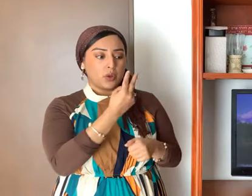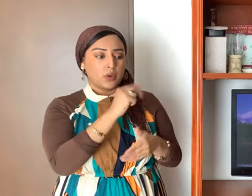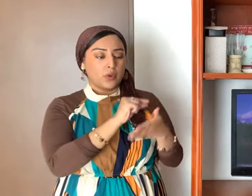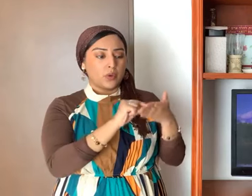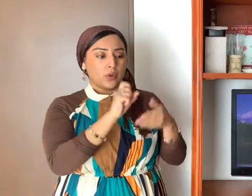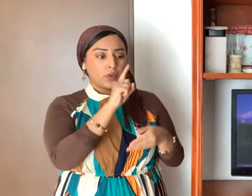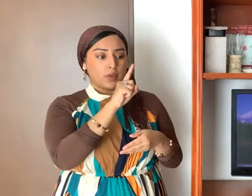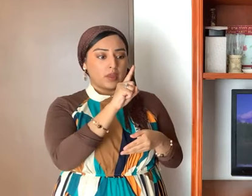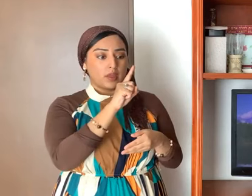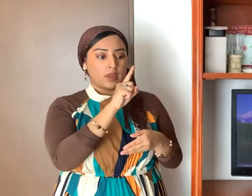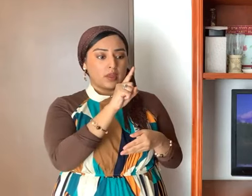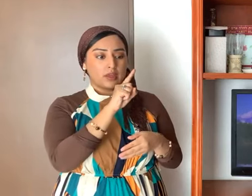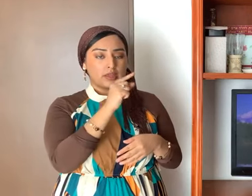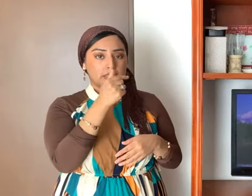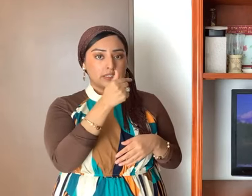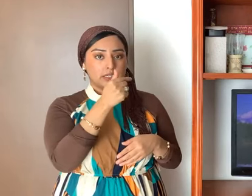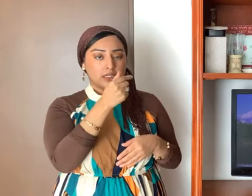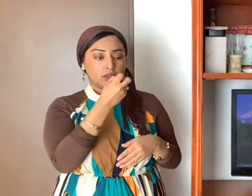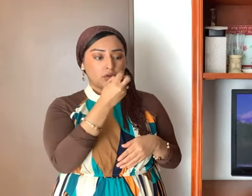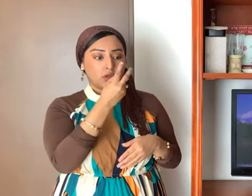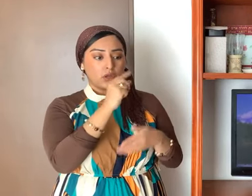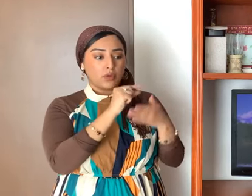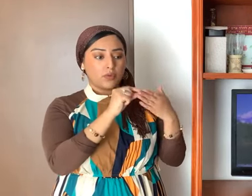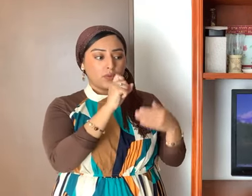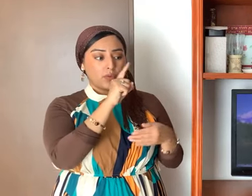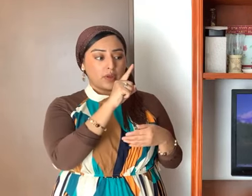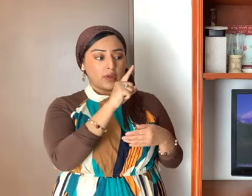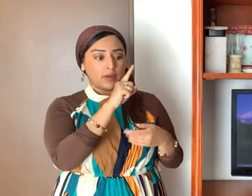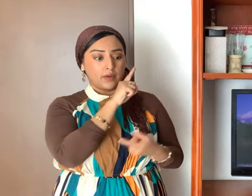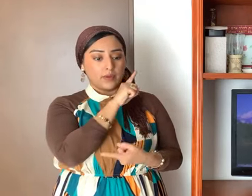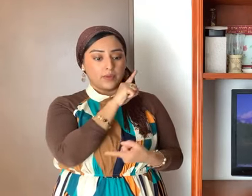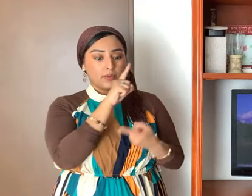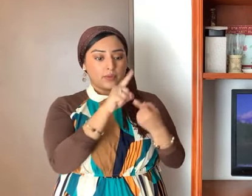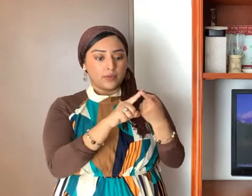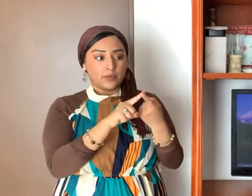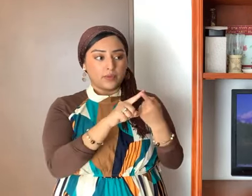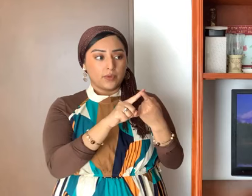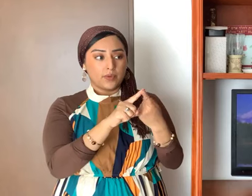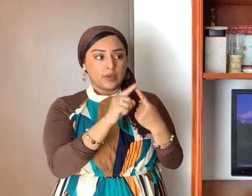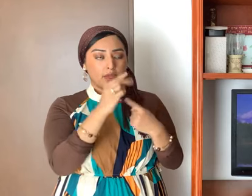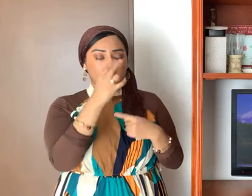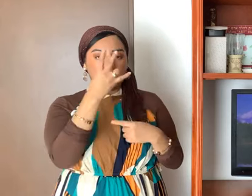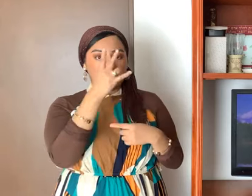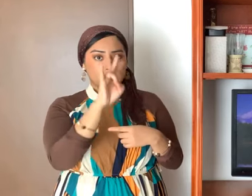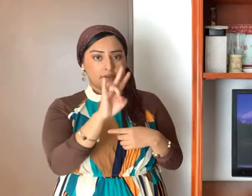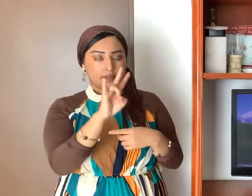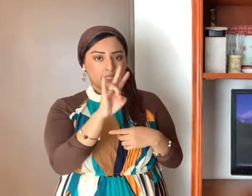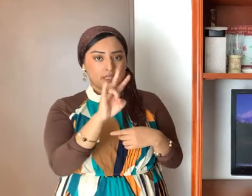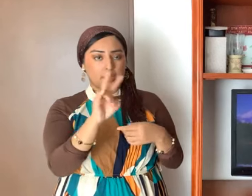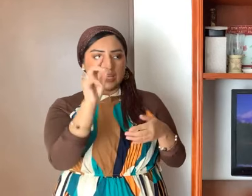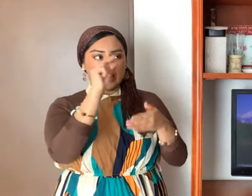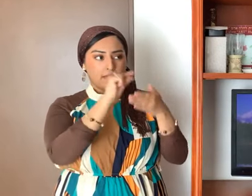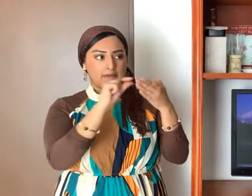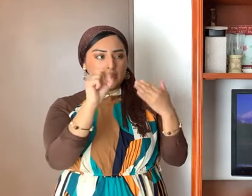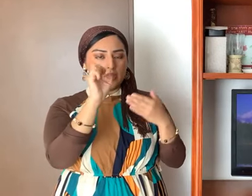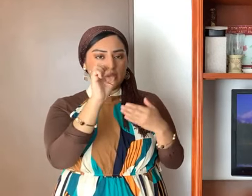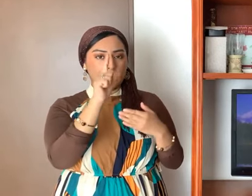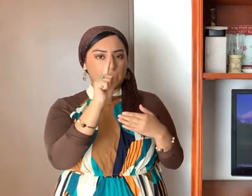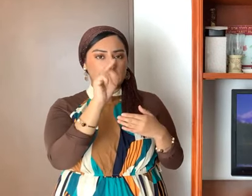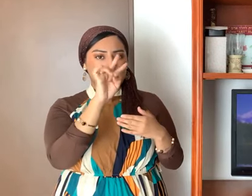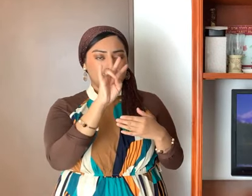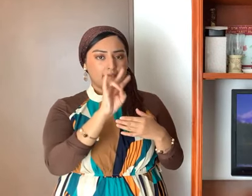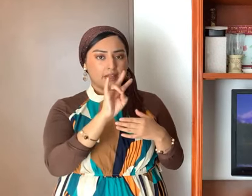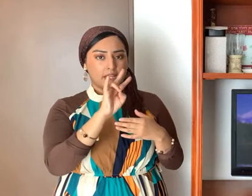verso 1, Génesis 12, verso 1 al 17, verso